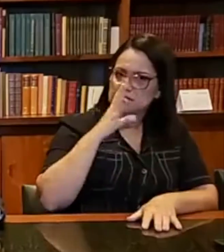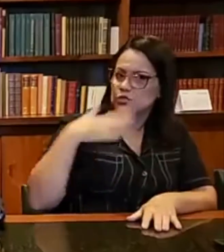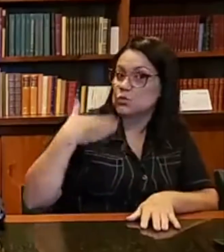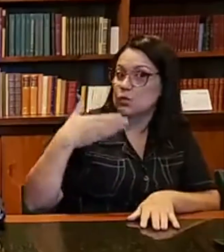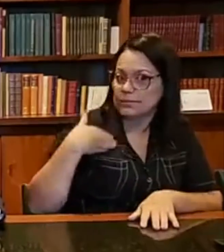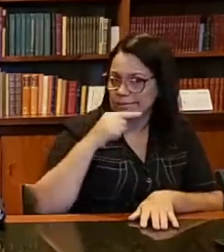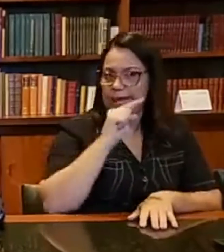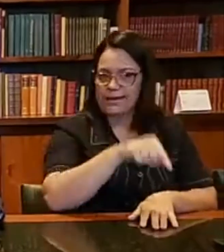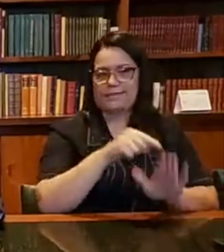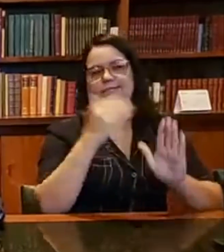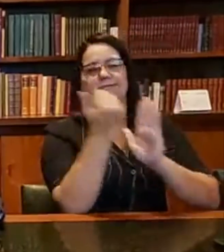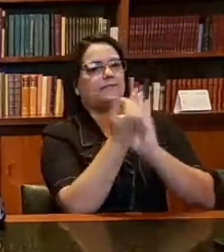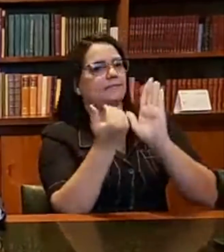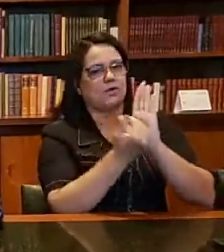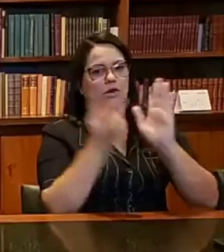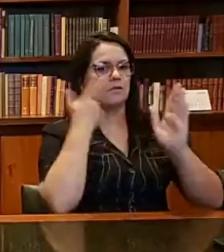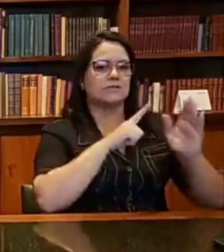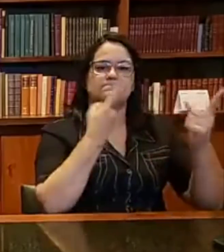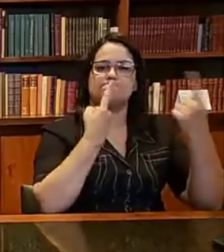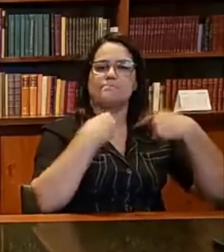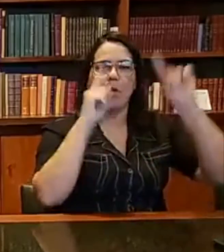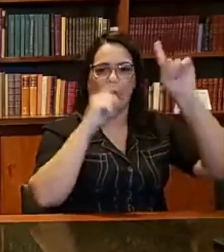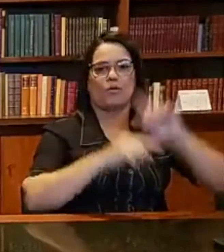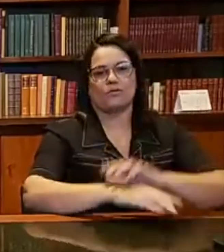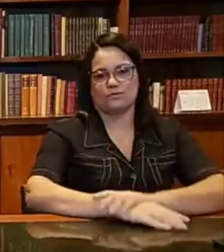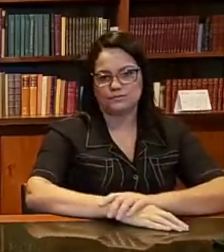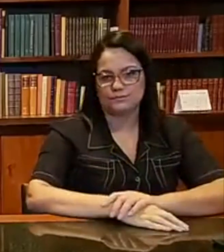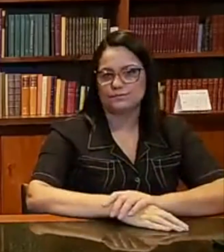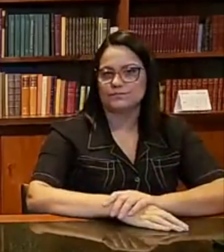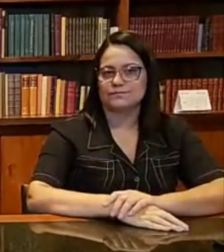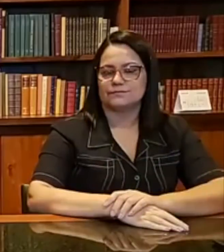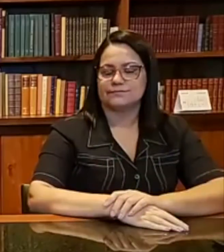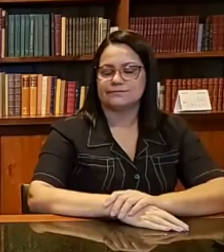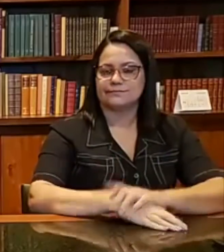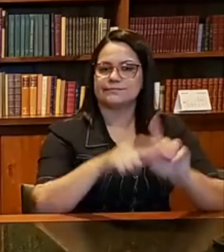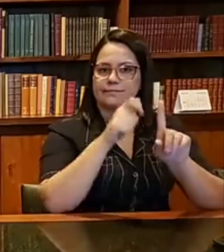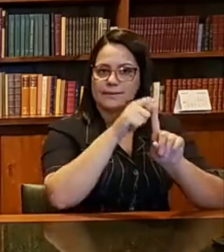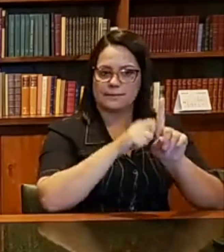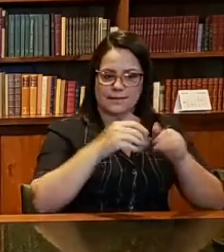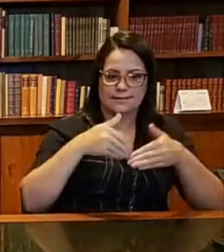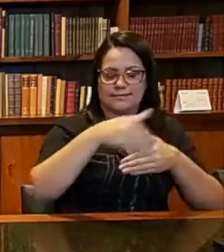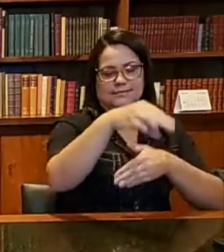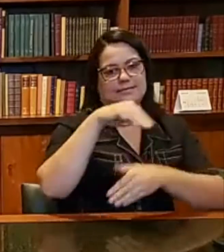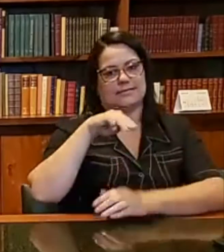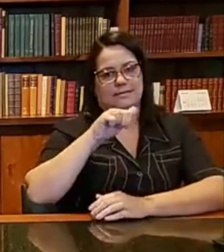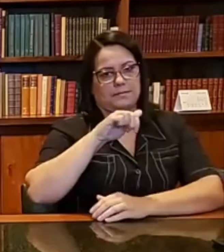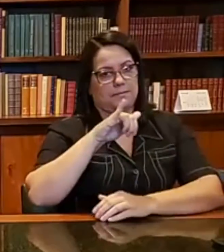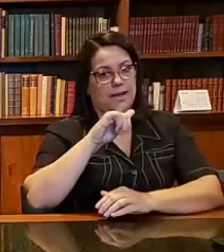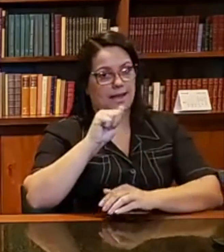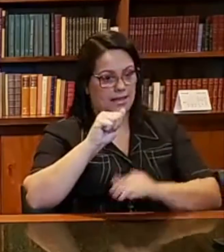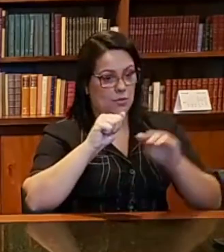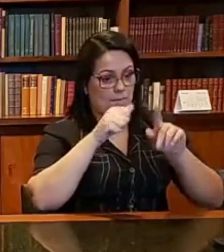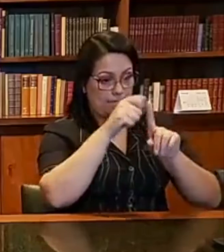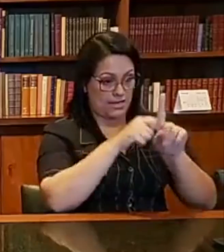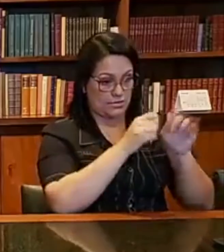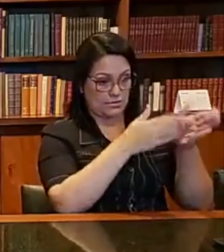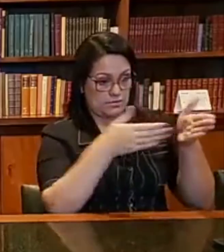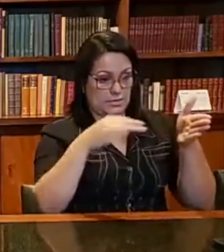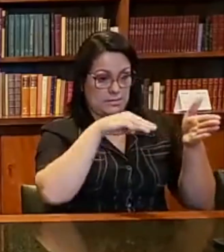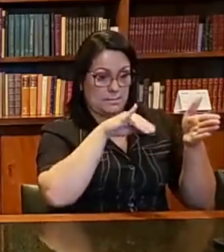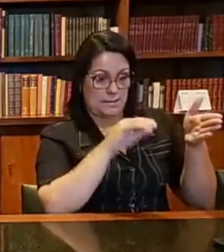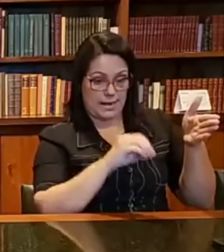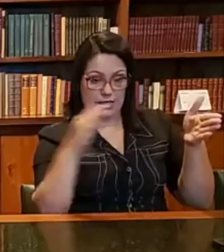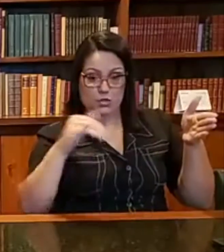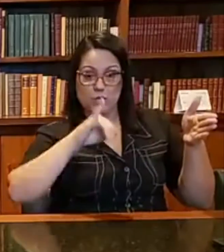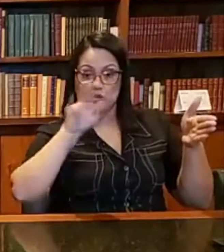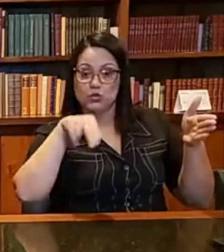com que esse programa seja esse sucesso todo. Também, né, para maio, junho, o pessoal que tem direito ao fundo de